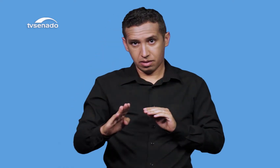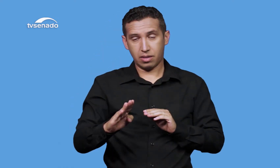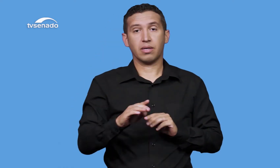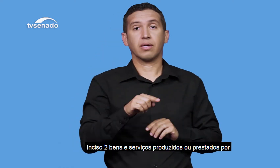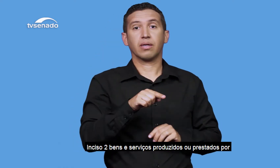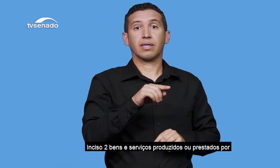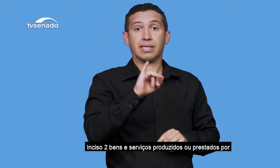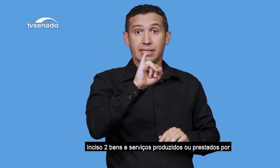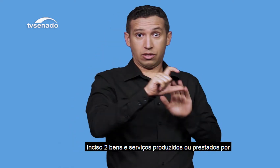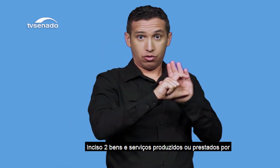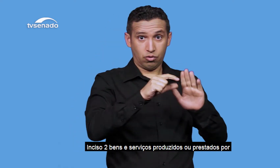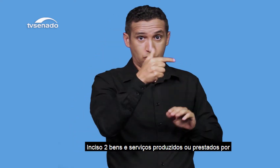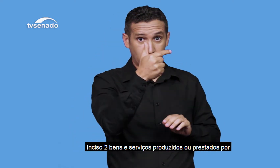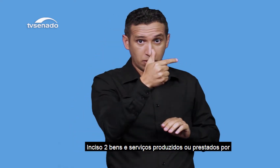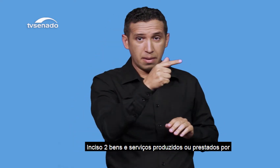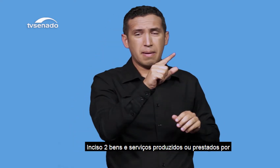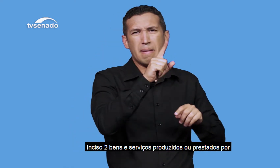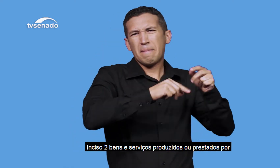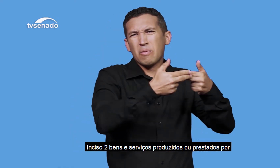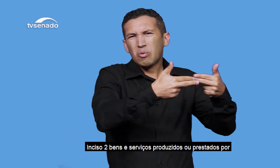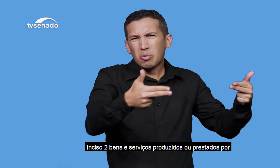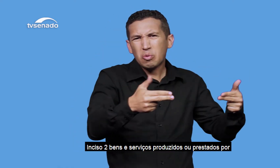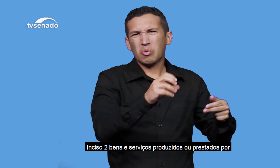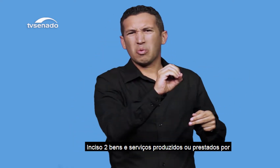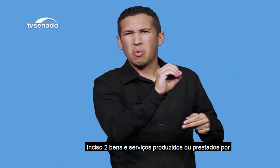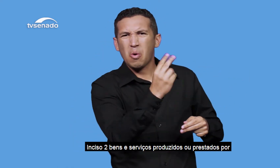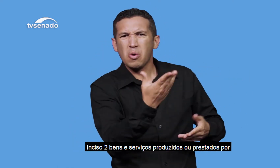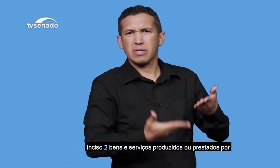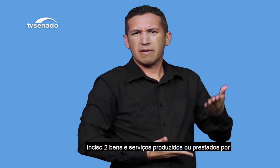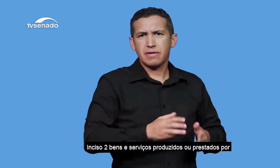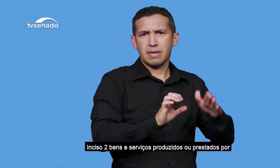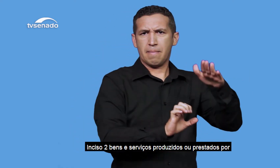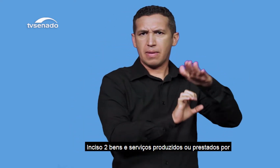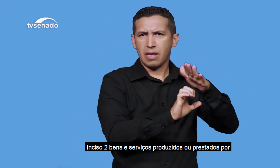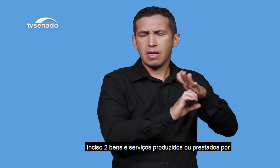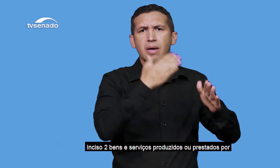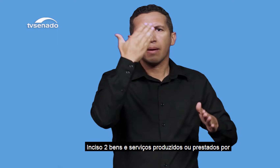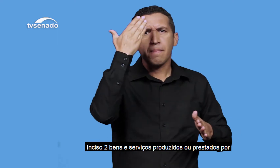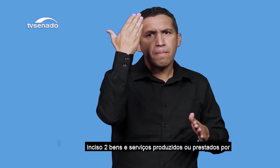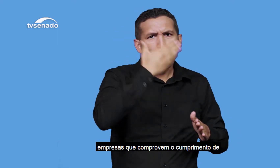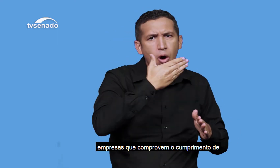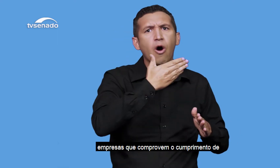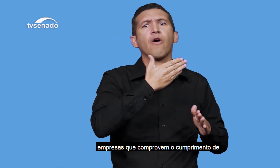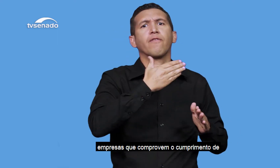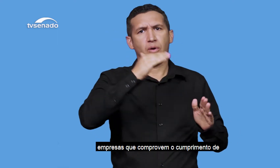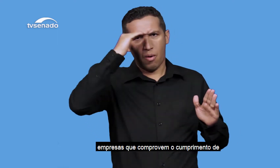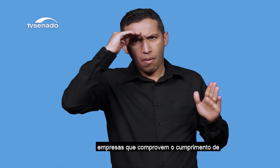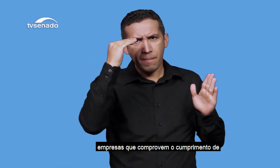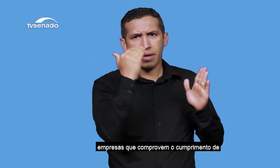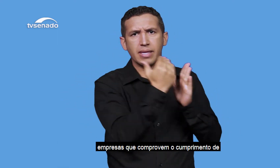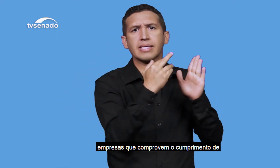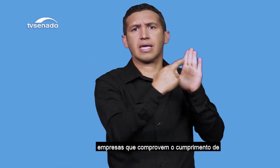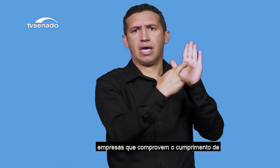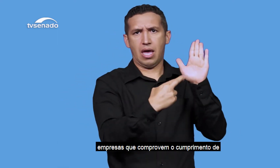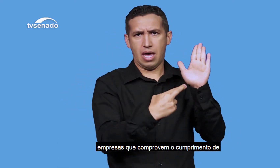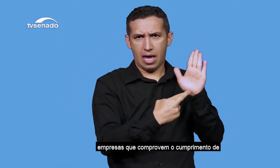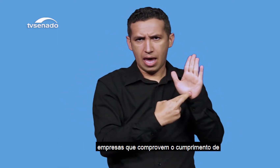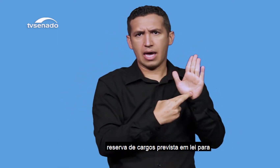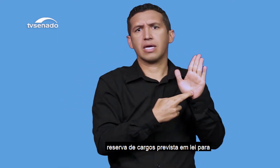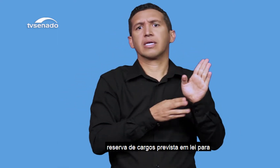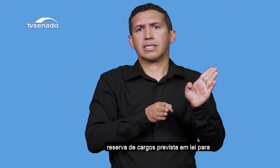o inciso 2 bens e serviços produzidos ou prestados por empresas que comprovem o cumprimento